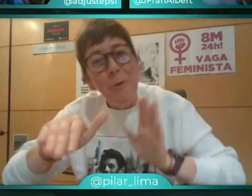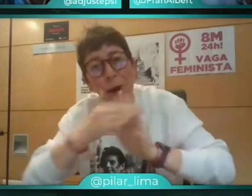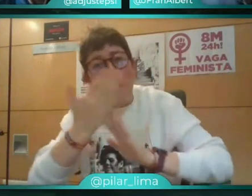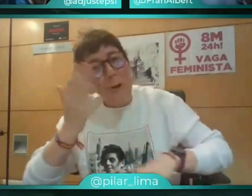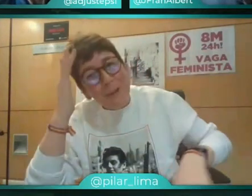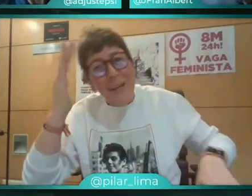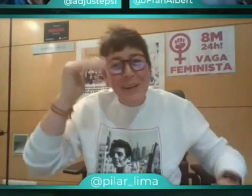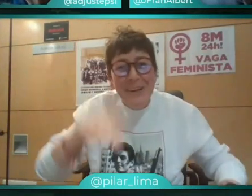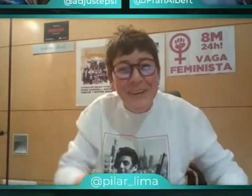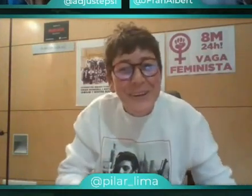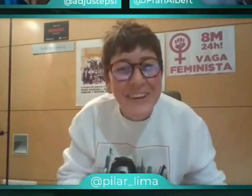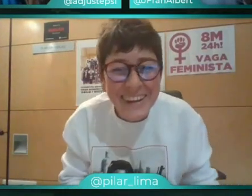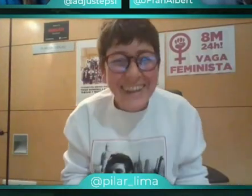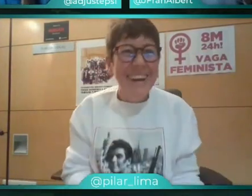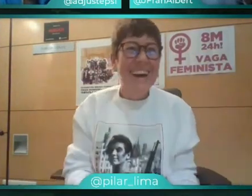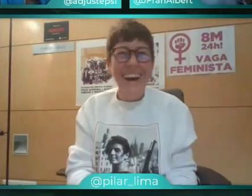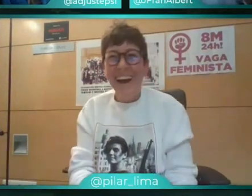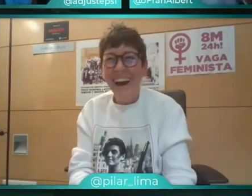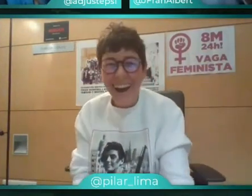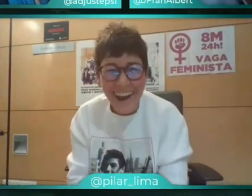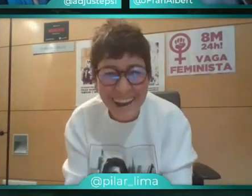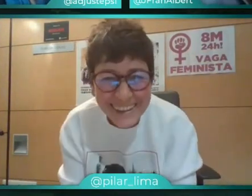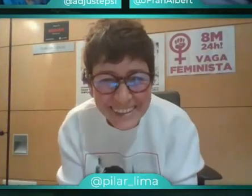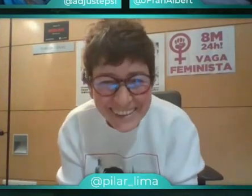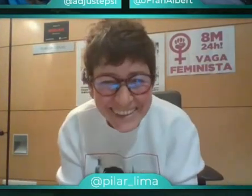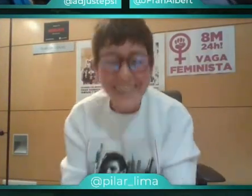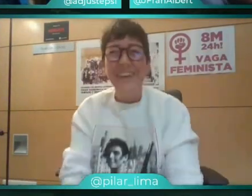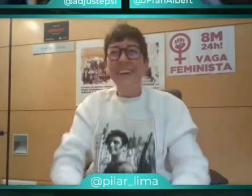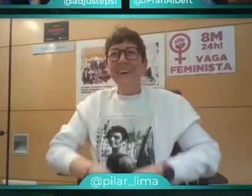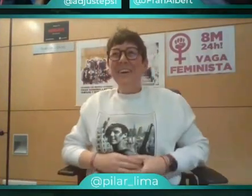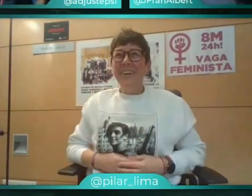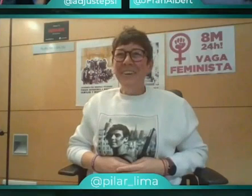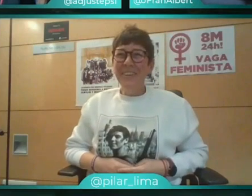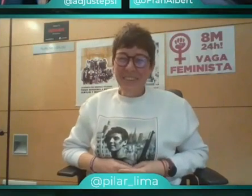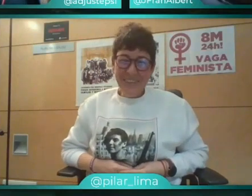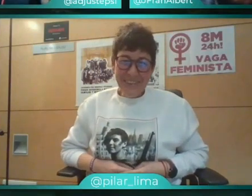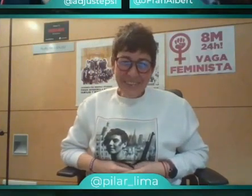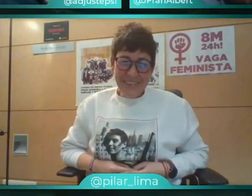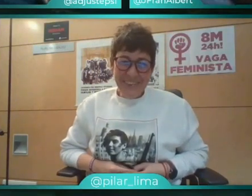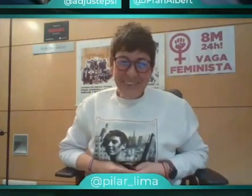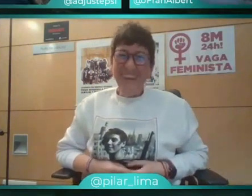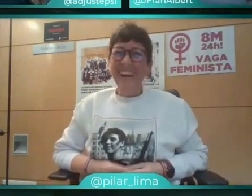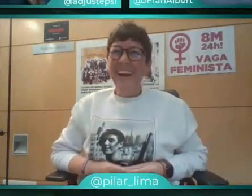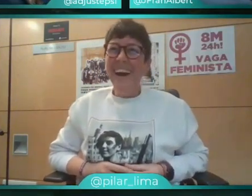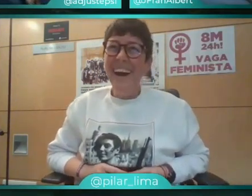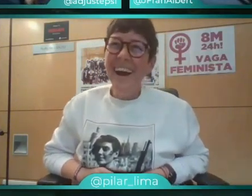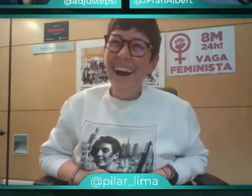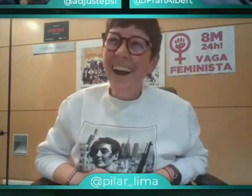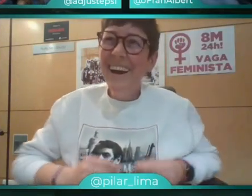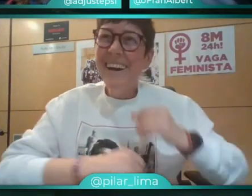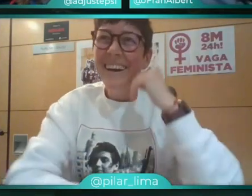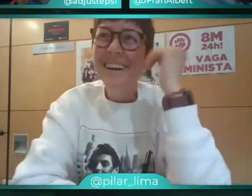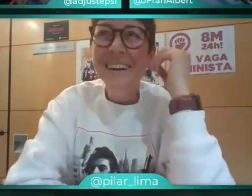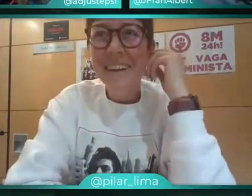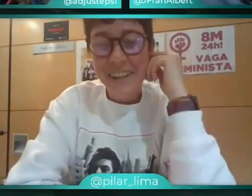y ahora sí que ya ahora sí que ya pues nada nada La verdad es que Pilar un gran placer